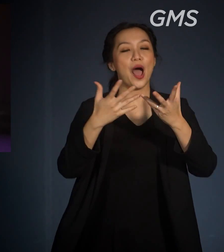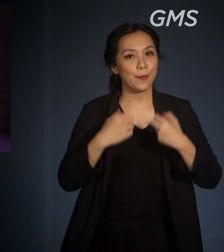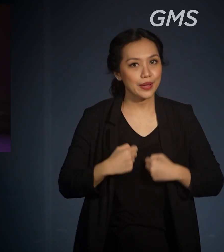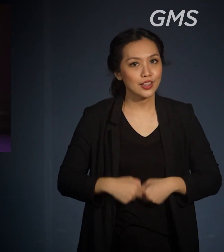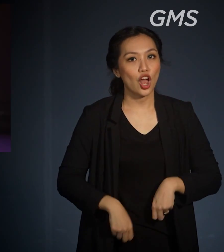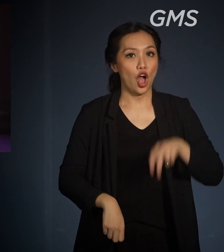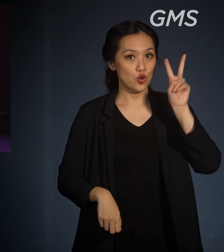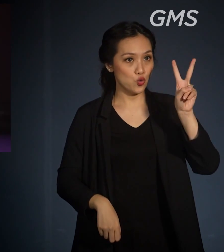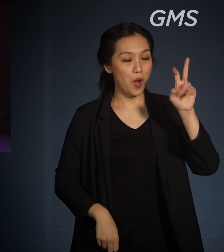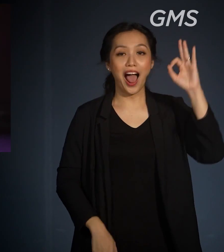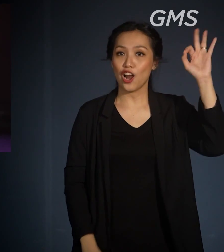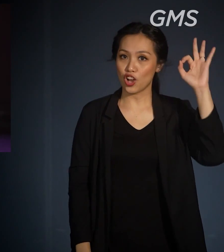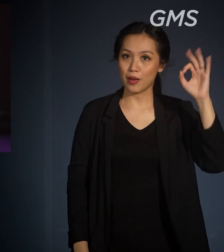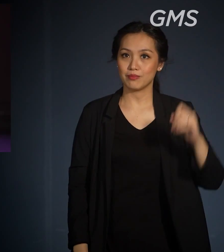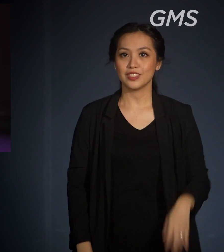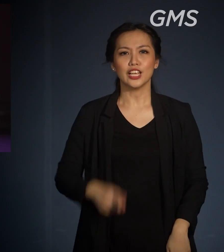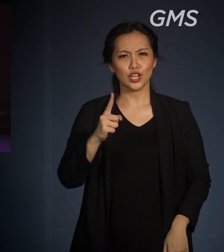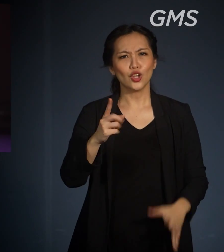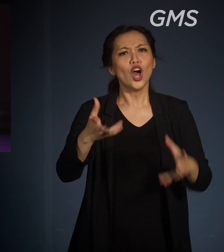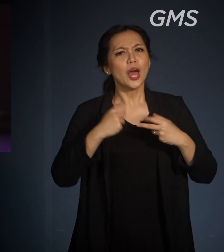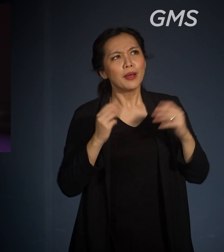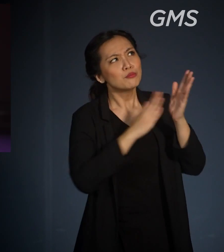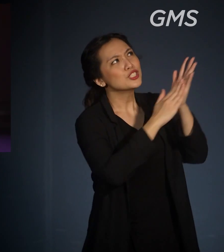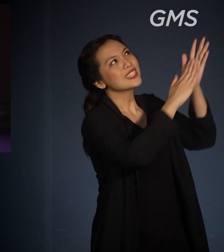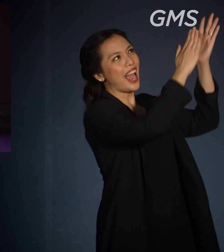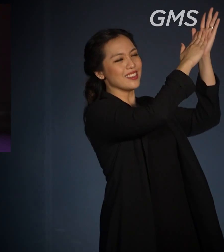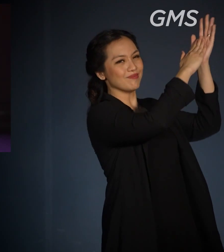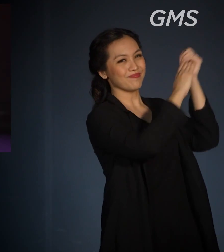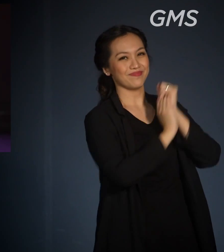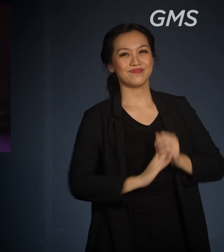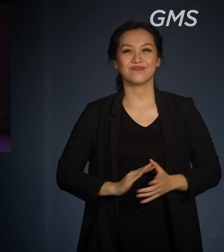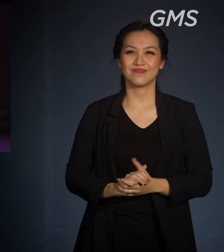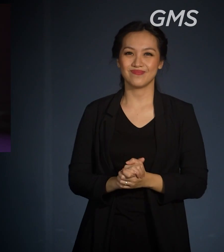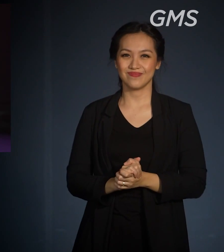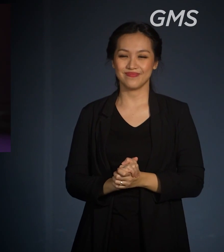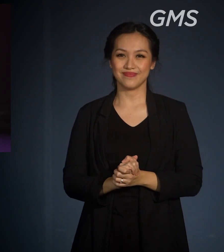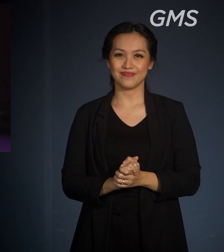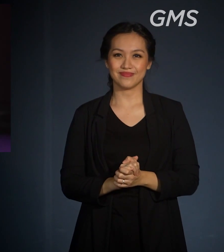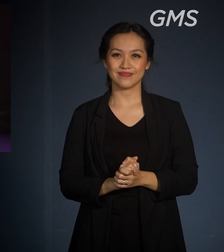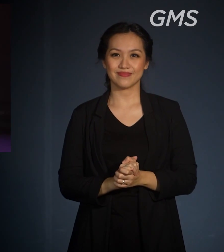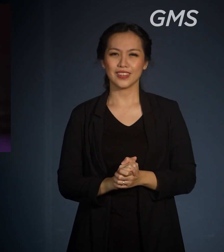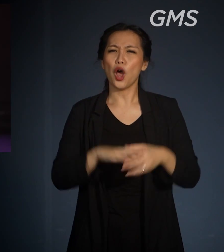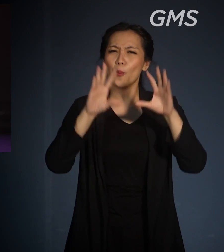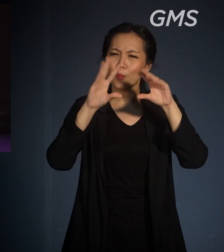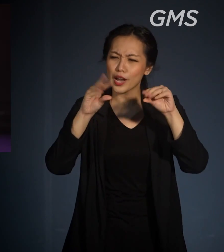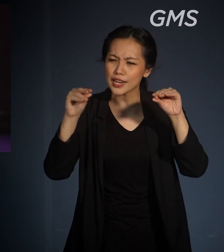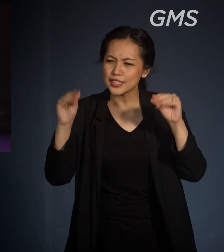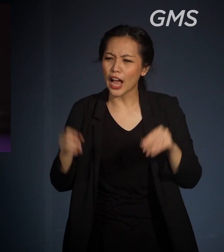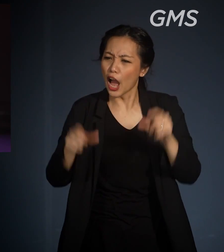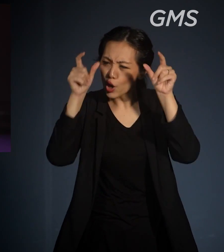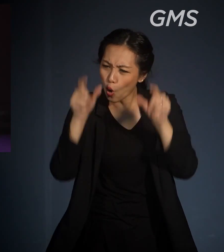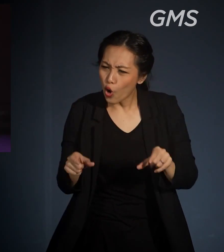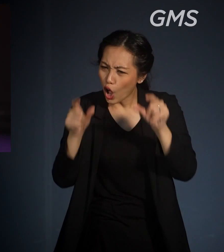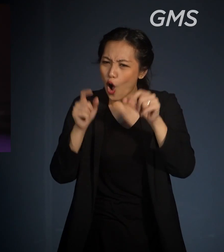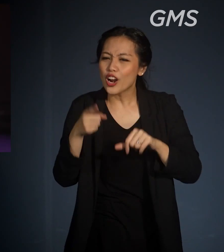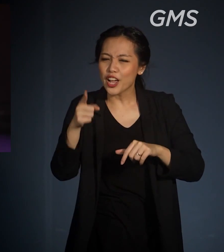itu dipuji oleh tuannya. Ya, baik pekerjaanmu,